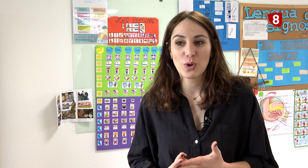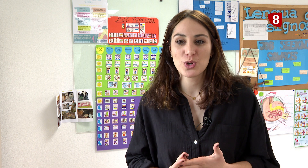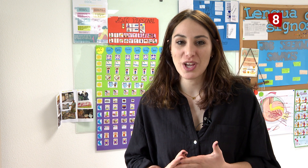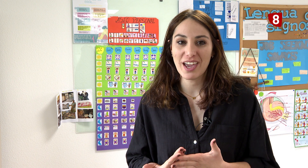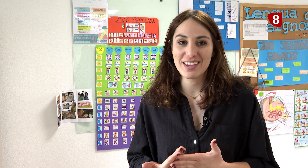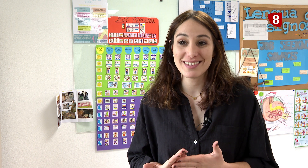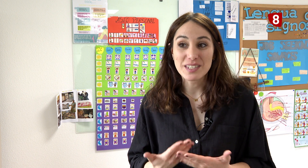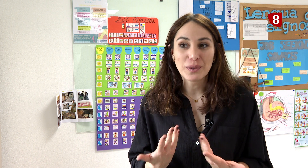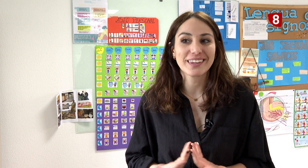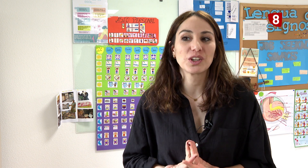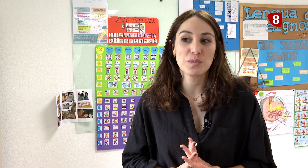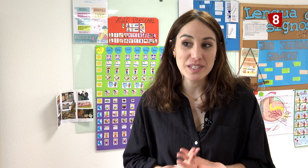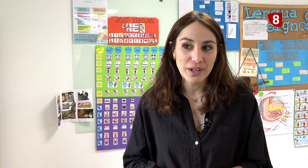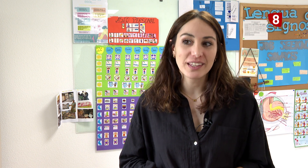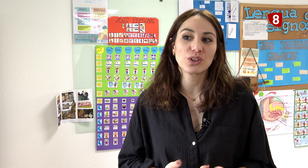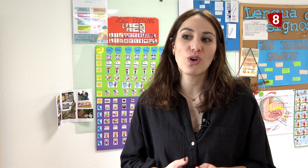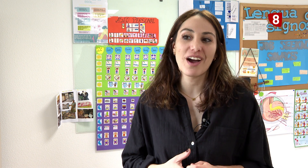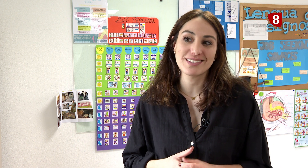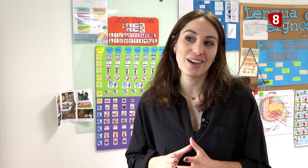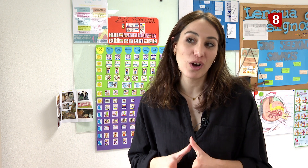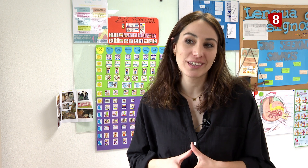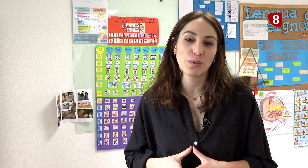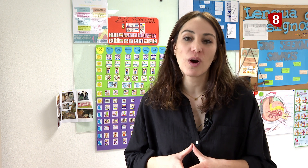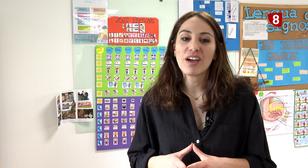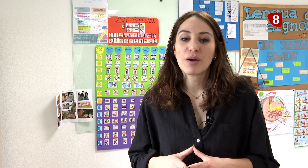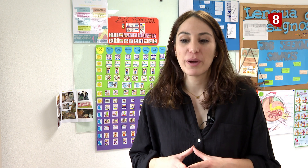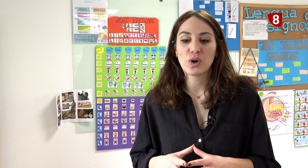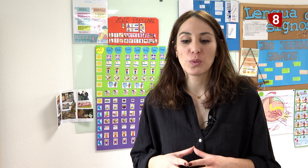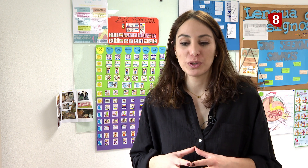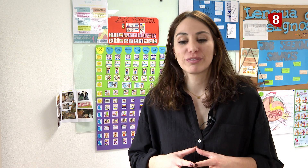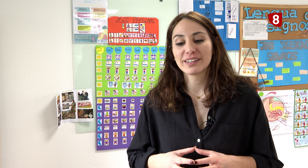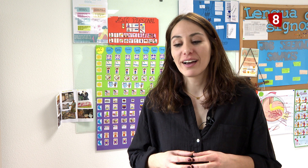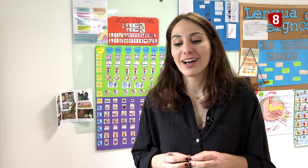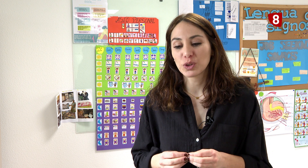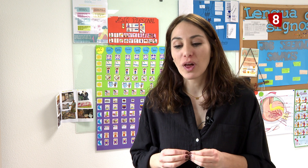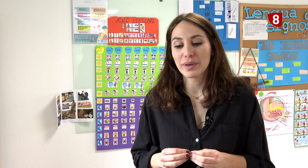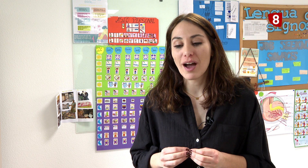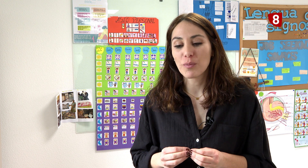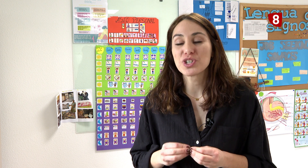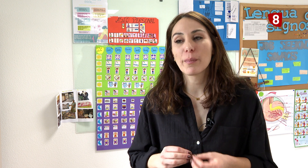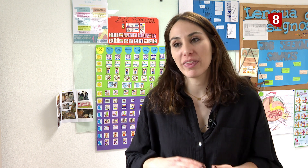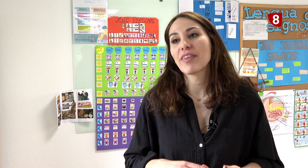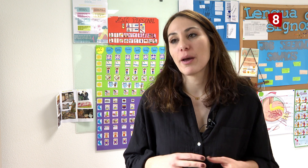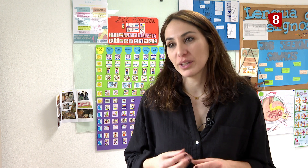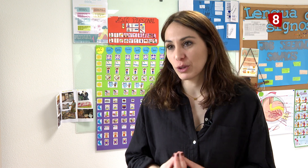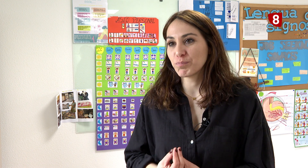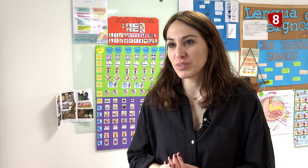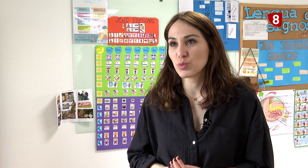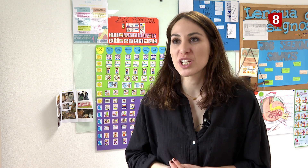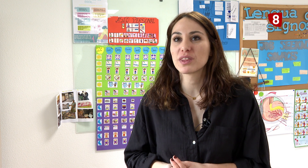vamos sensibilizando y visibilizando a este colectivo, pero bueno, falta todavía mucha capacidad de adaptación. Muchas veces